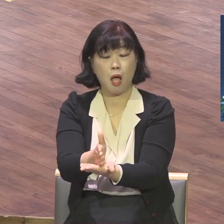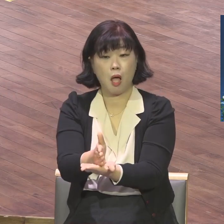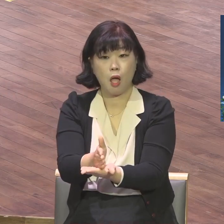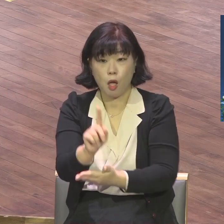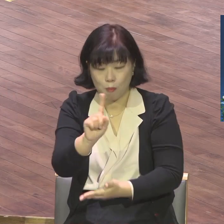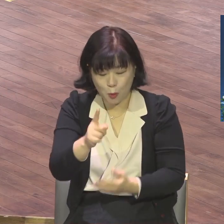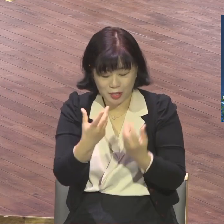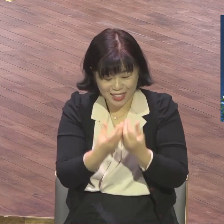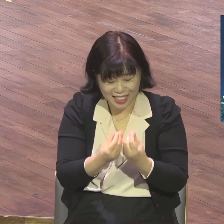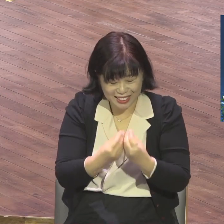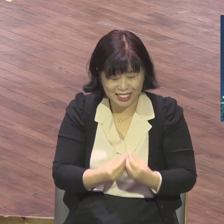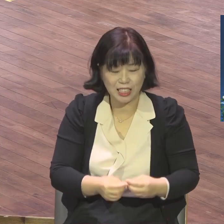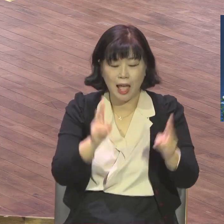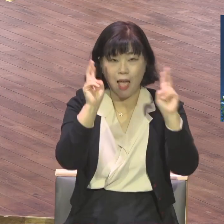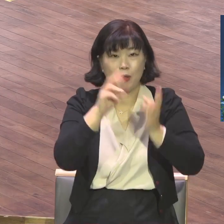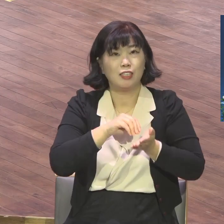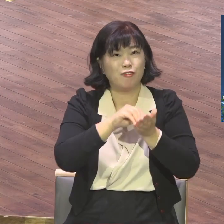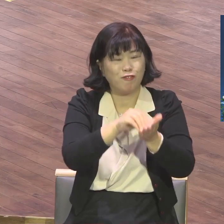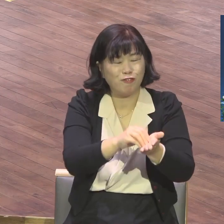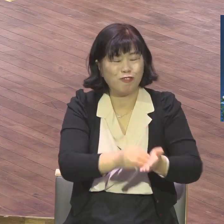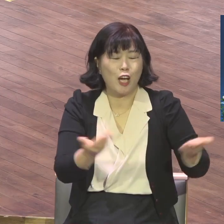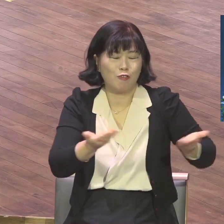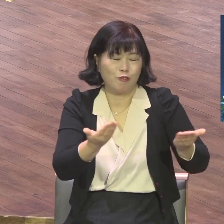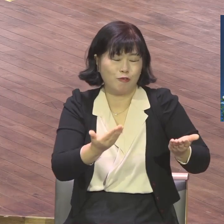주신 소명에는 은퇴가 없다.